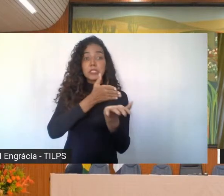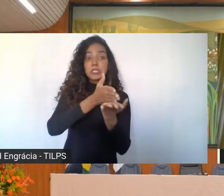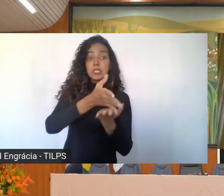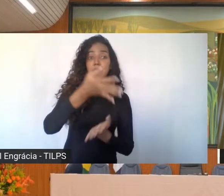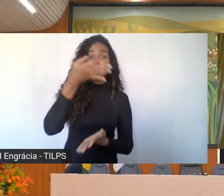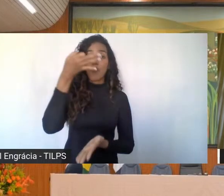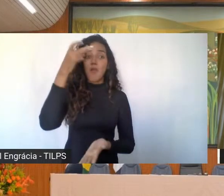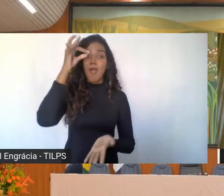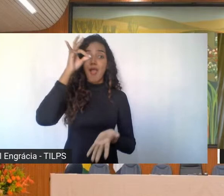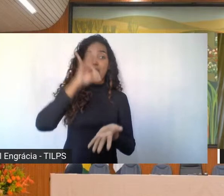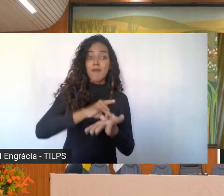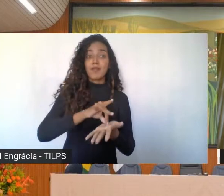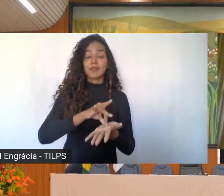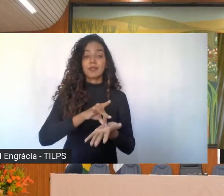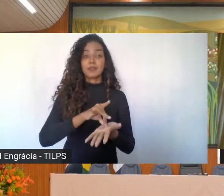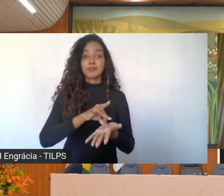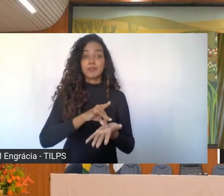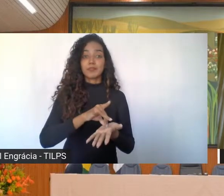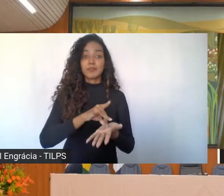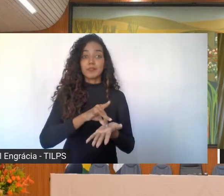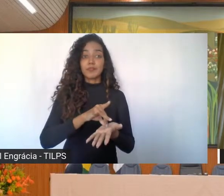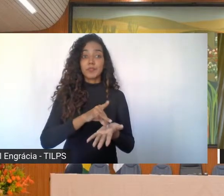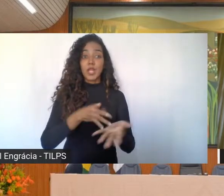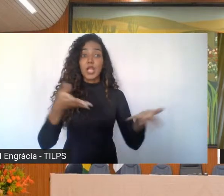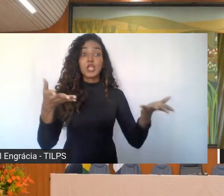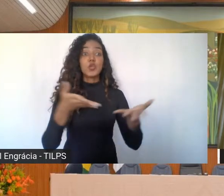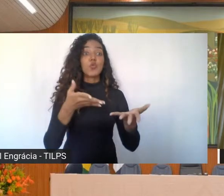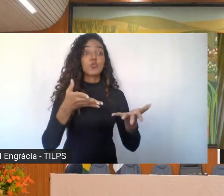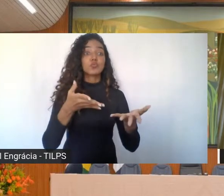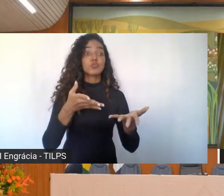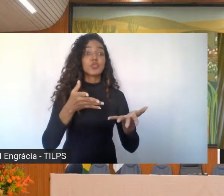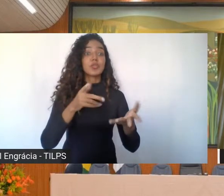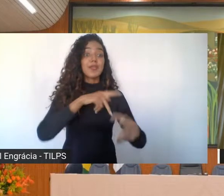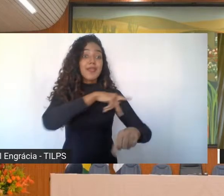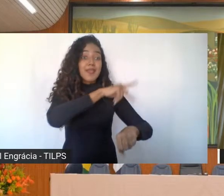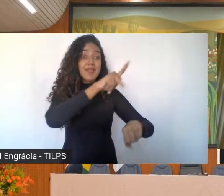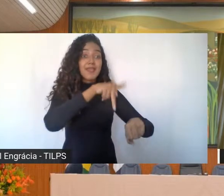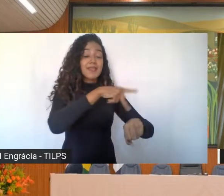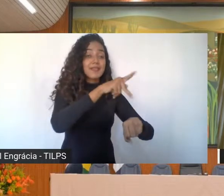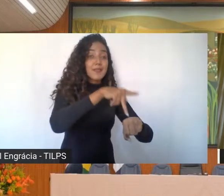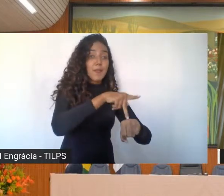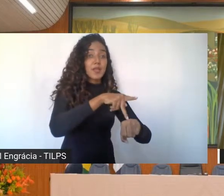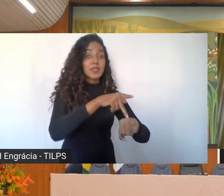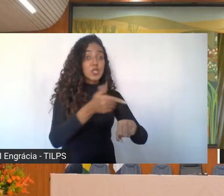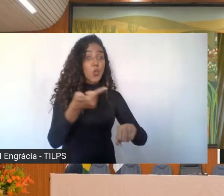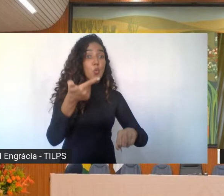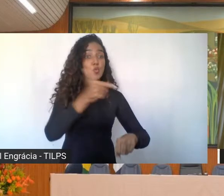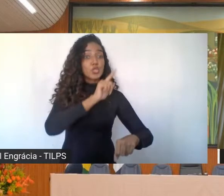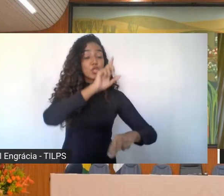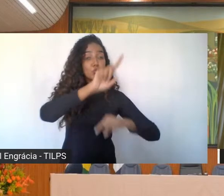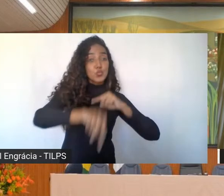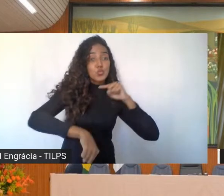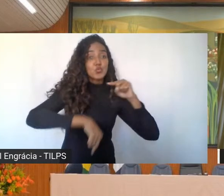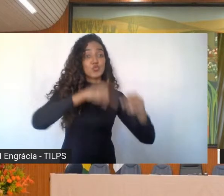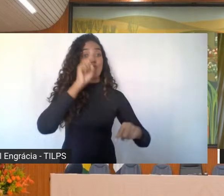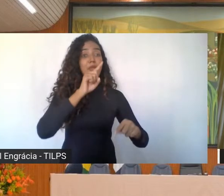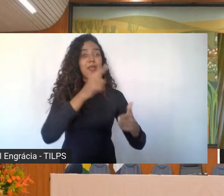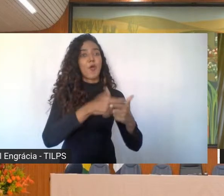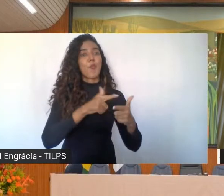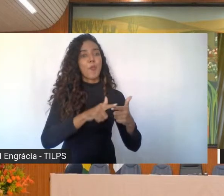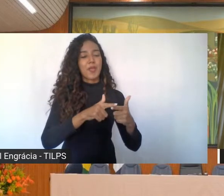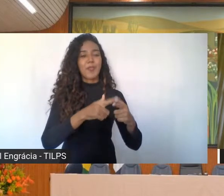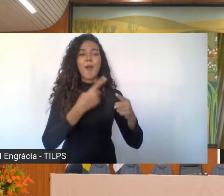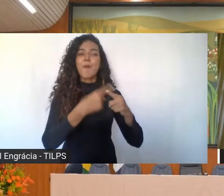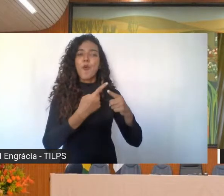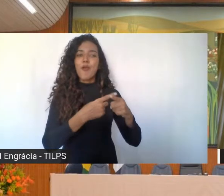E hoje, esses países estão saindo desse momento, quando fizeram o distanciamento